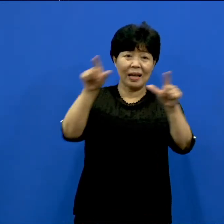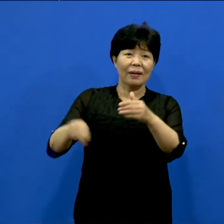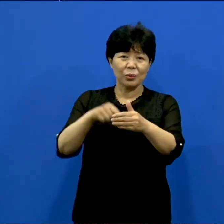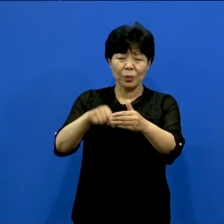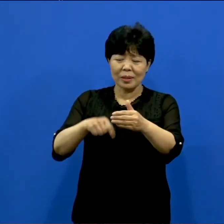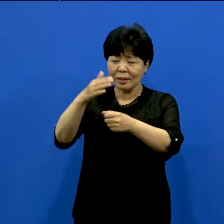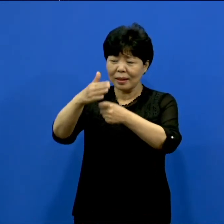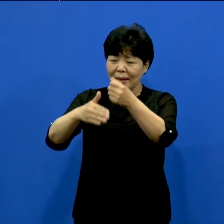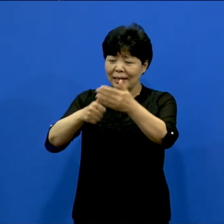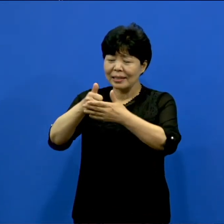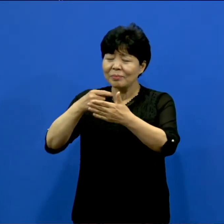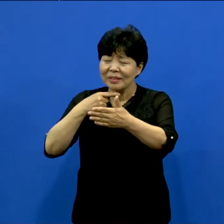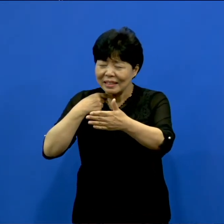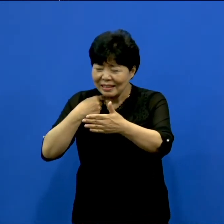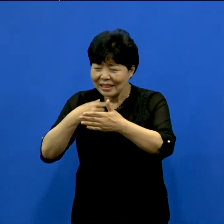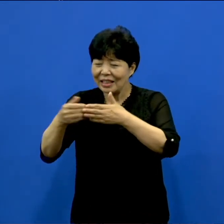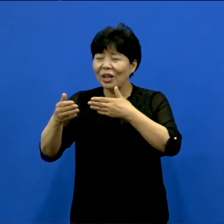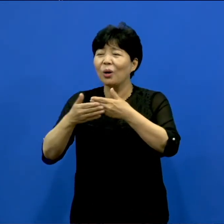이게 있습니다.